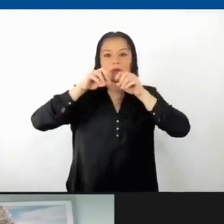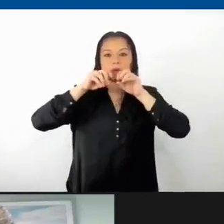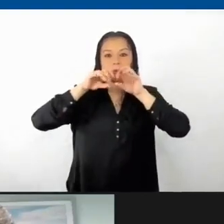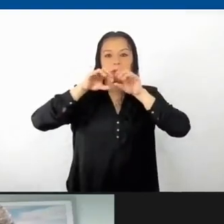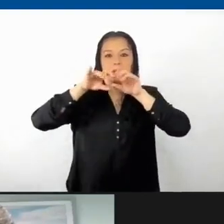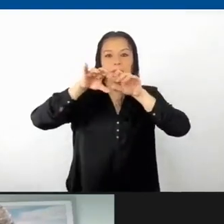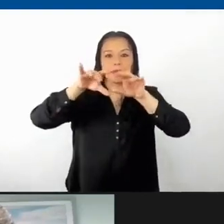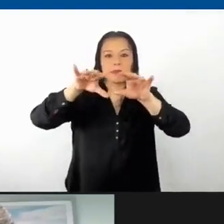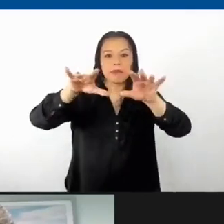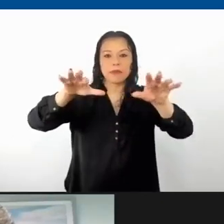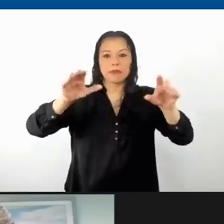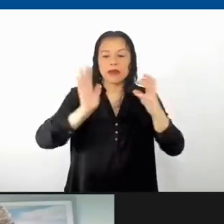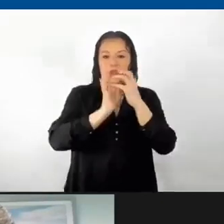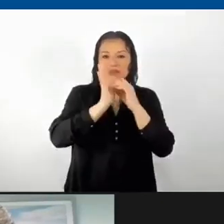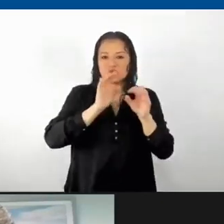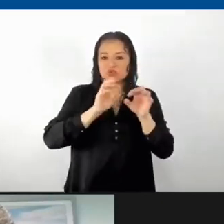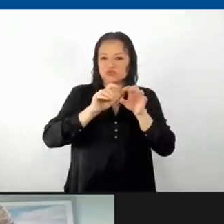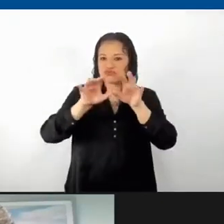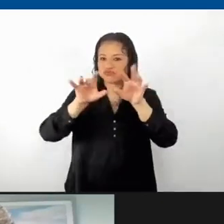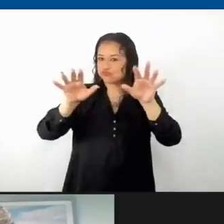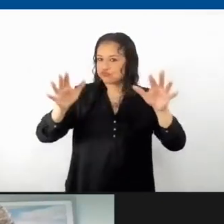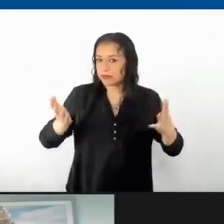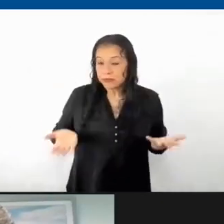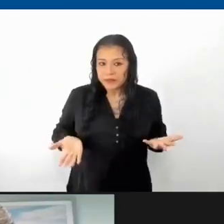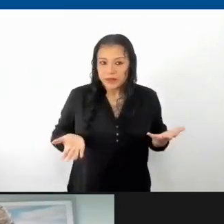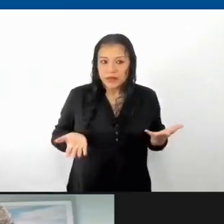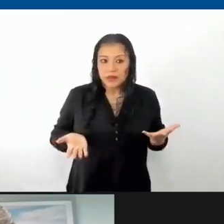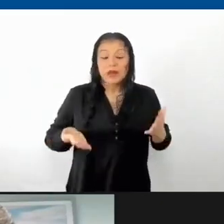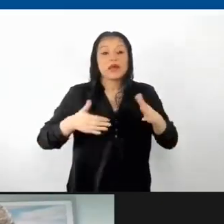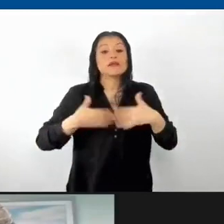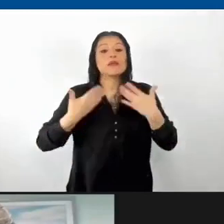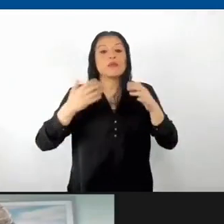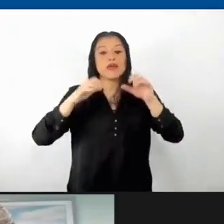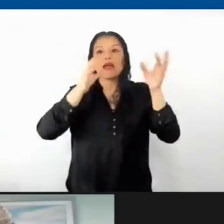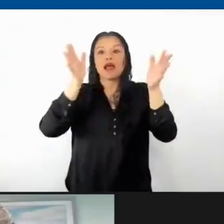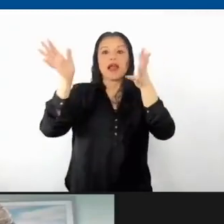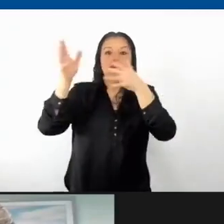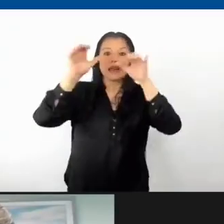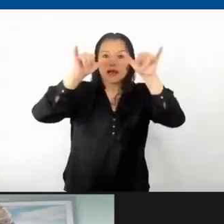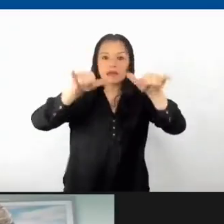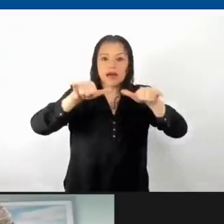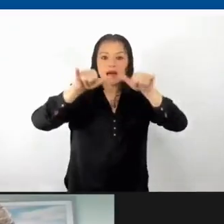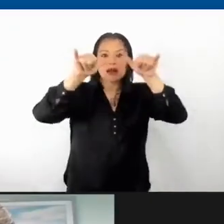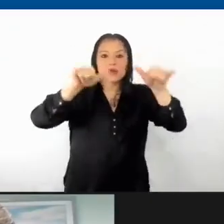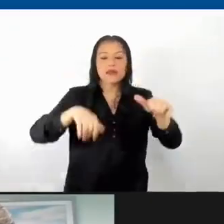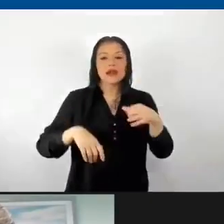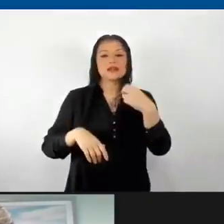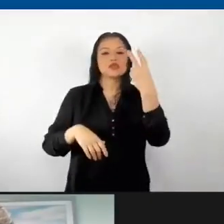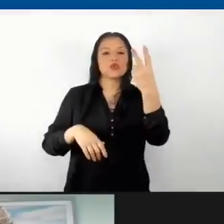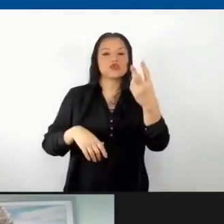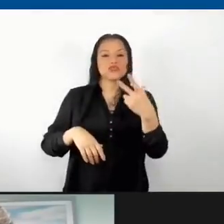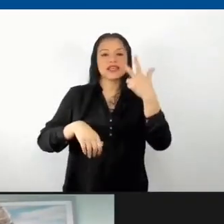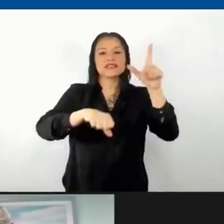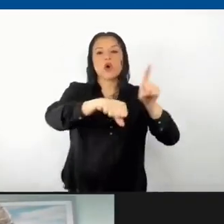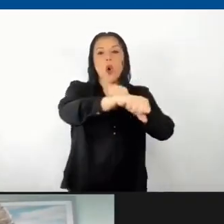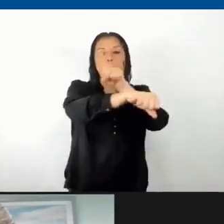va a dejar virus que se puede quedar en el aire por